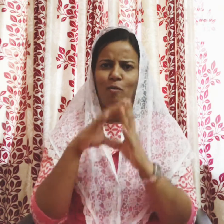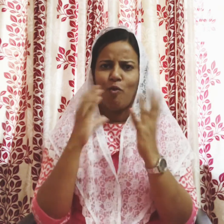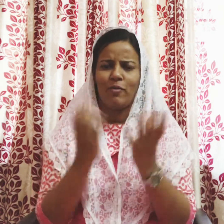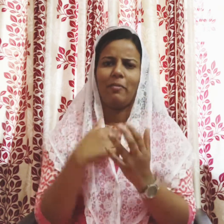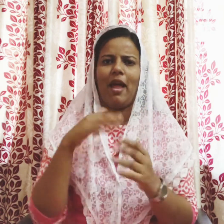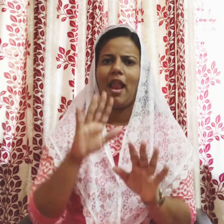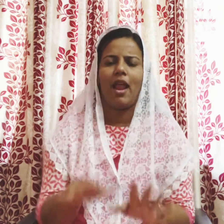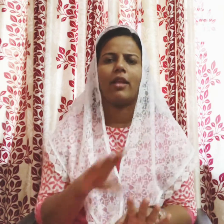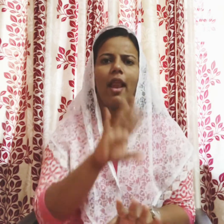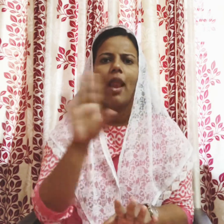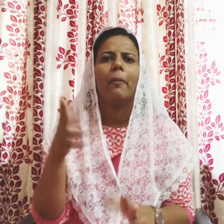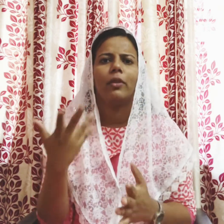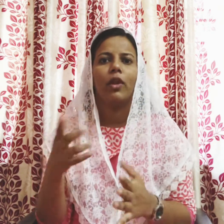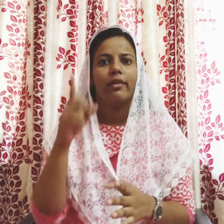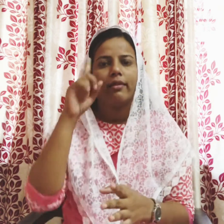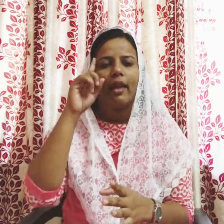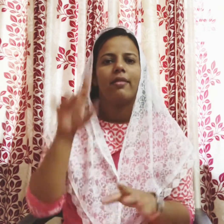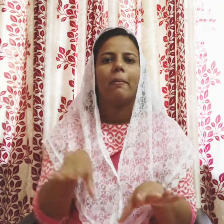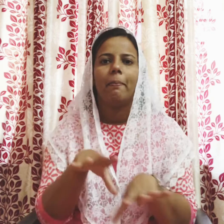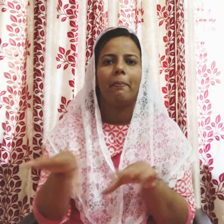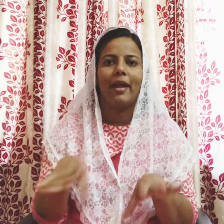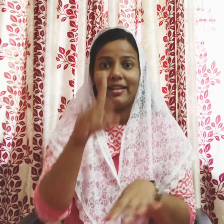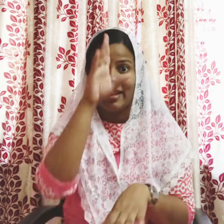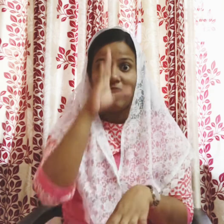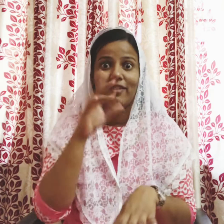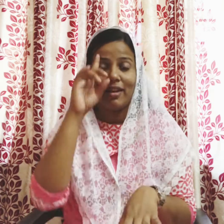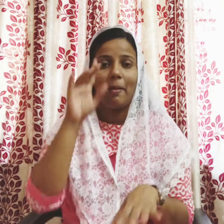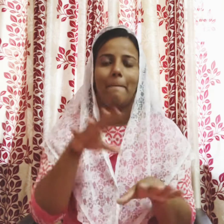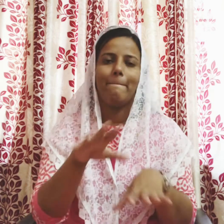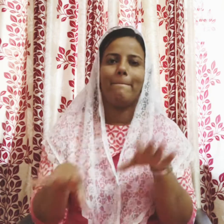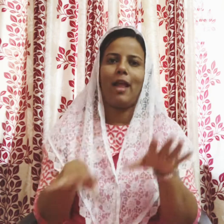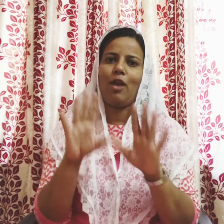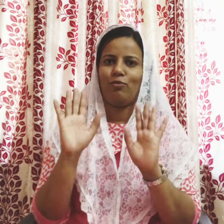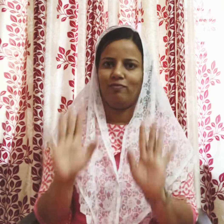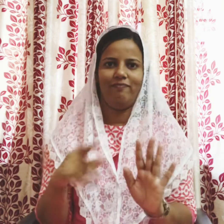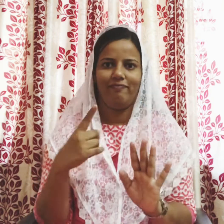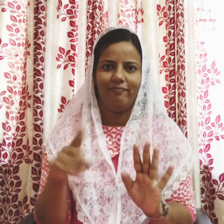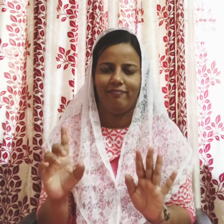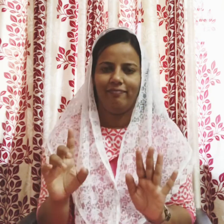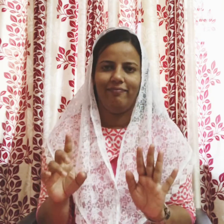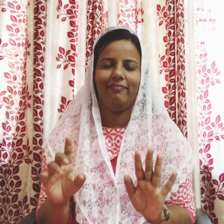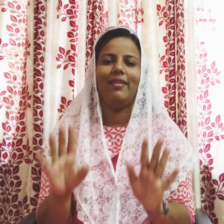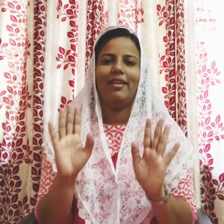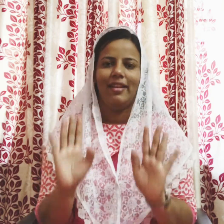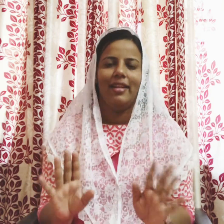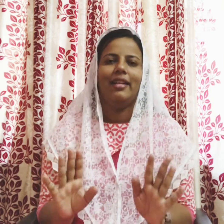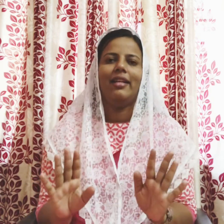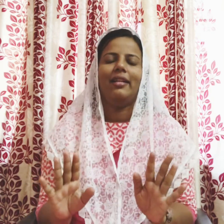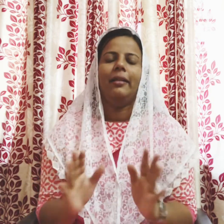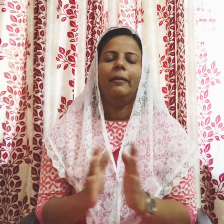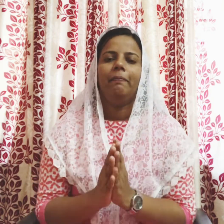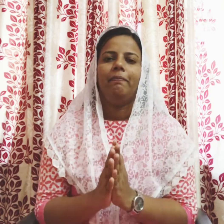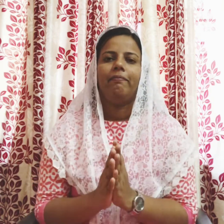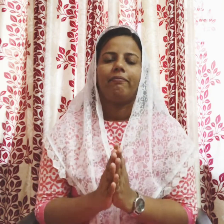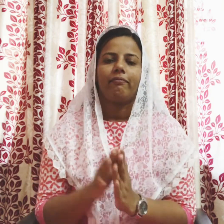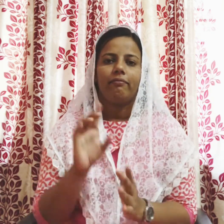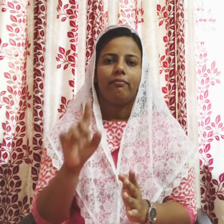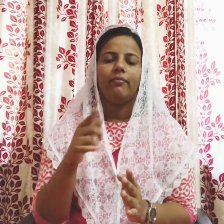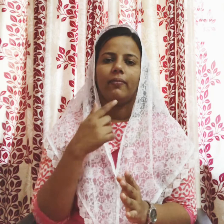പ്രത്യേക പദ്ധതിയുണ്ട്. കർത്താവിൻ്റെ പ്രത്യേക പദ്ധതിയിലാണ് ഞാനും നിങ്ങളും ആയിരിക്കുന്നത്. അത് നമുക്ക്